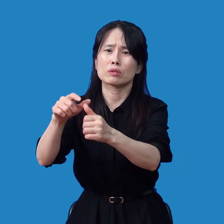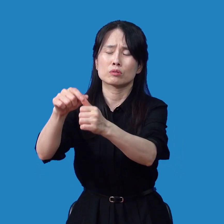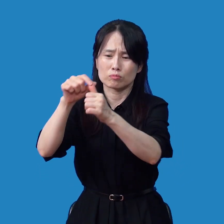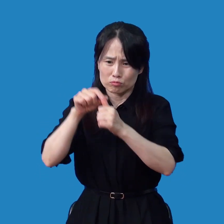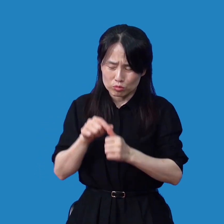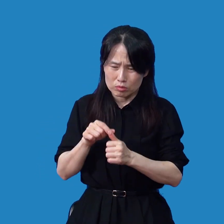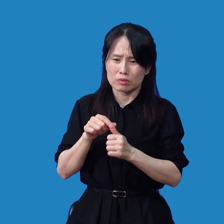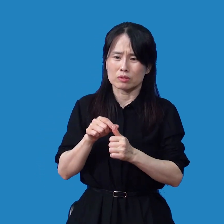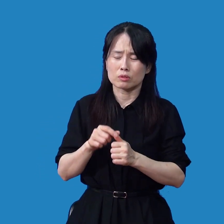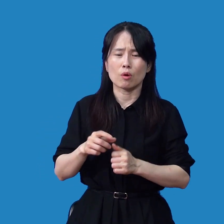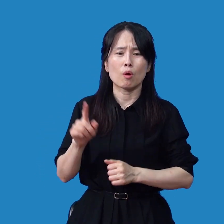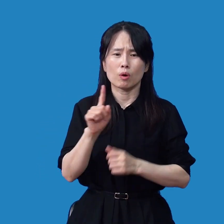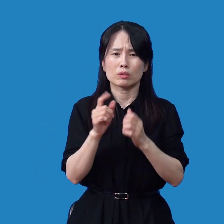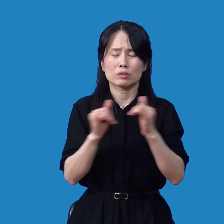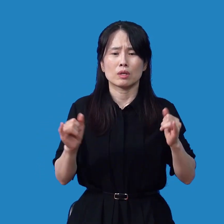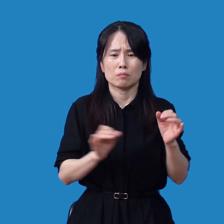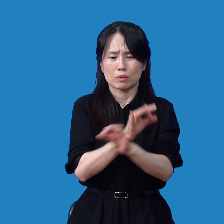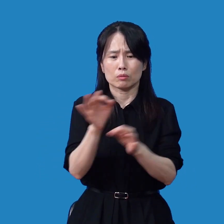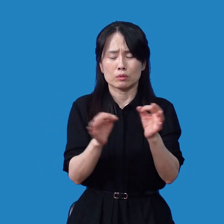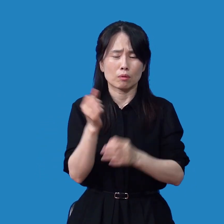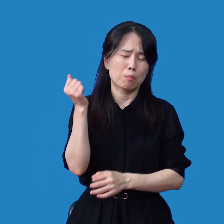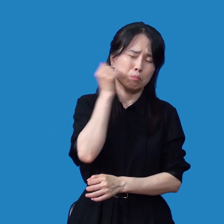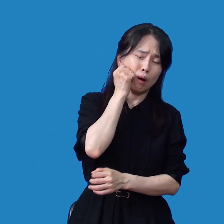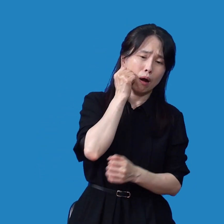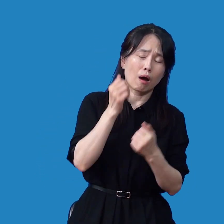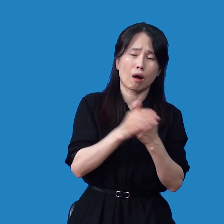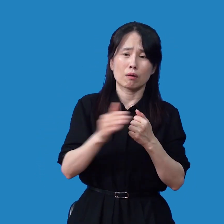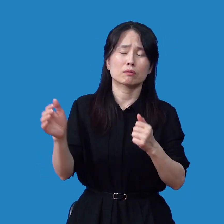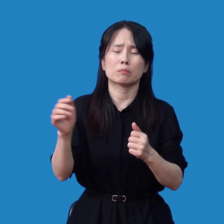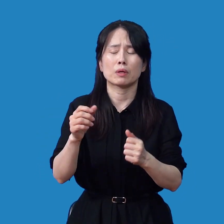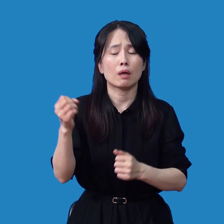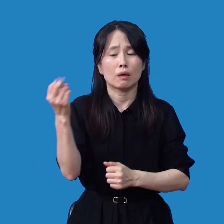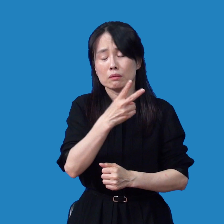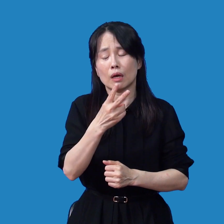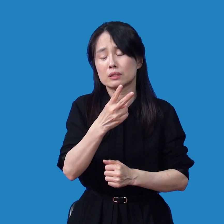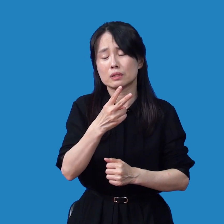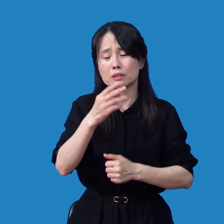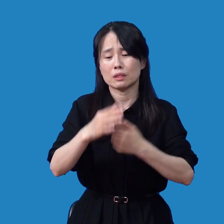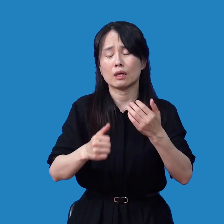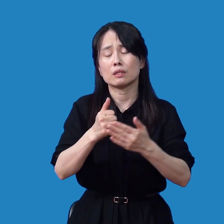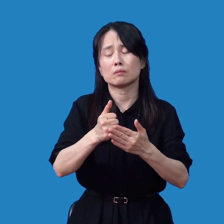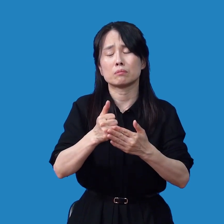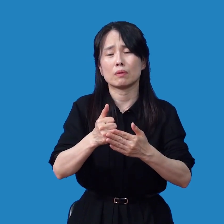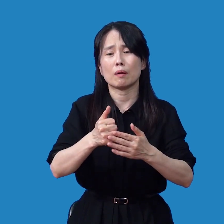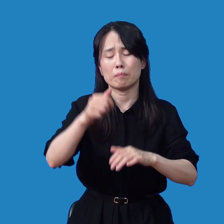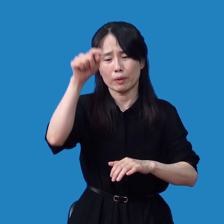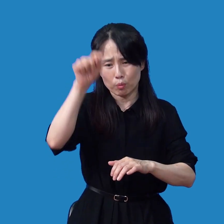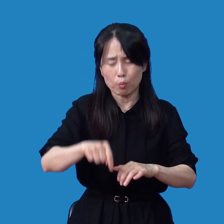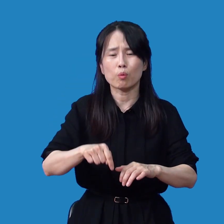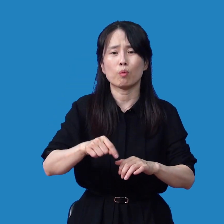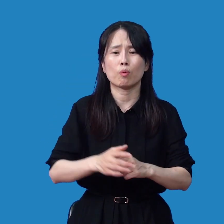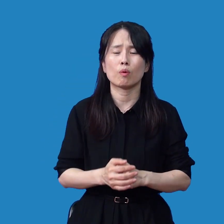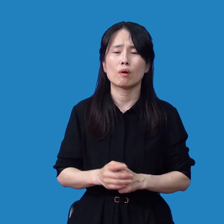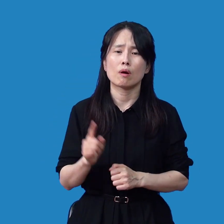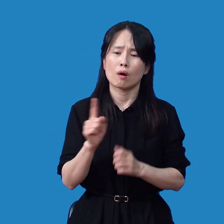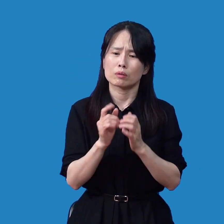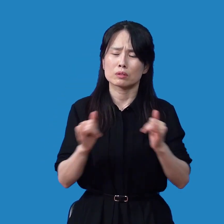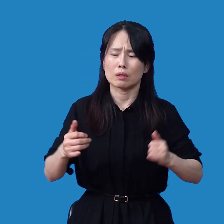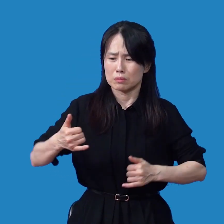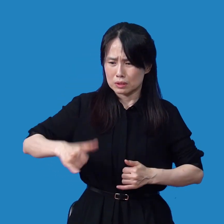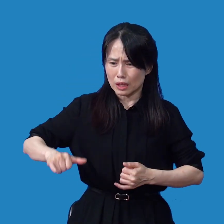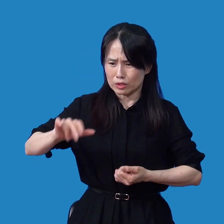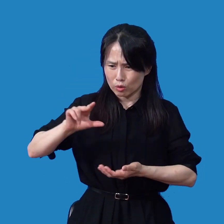실패를 통해서라도 끄집어내시고, 어떤 사람은 자녀 문제로 그냥 두 손 들고 하나님 앞에 항복하면서 나오도록